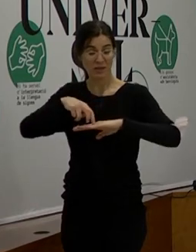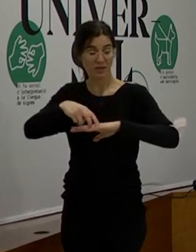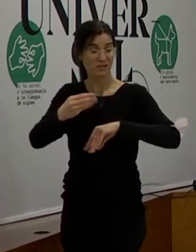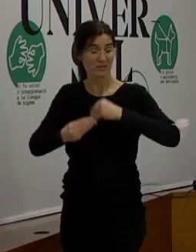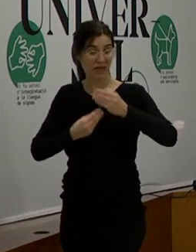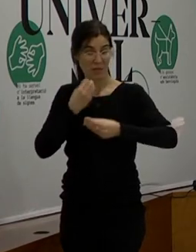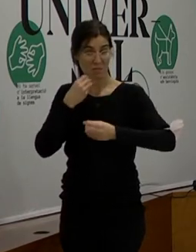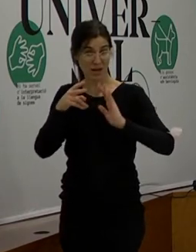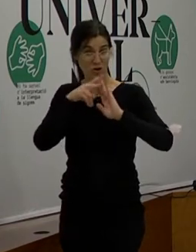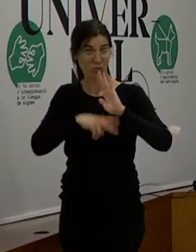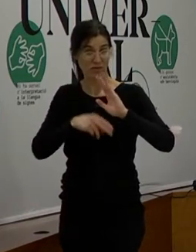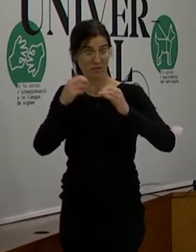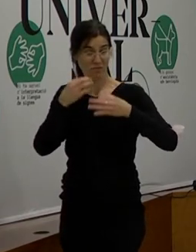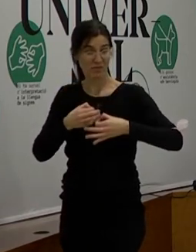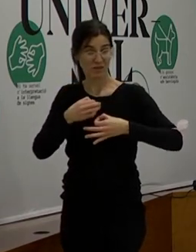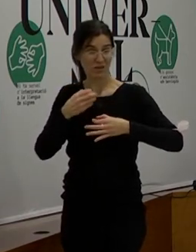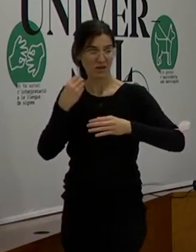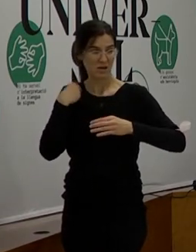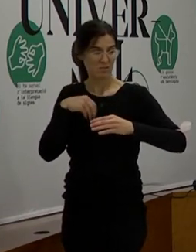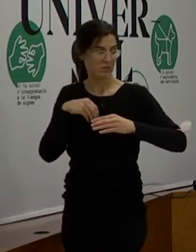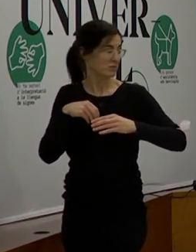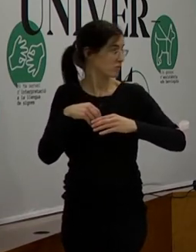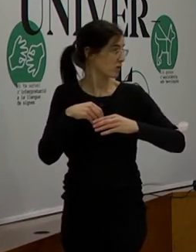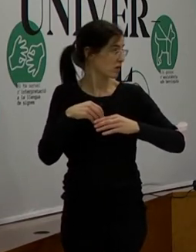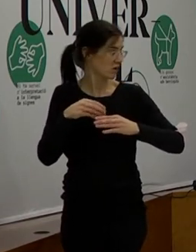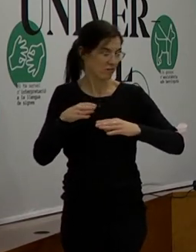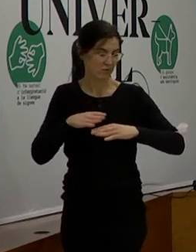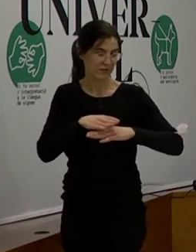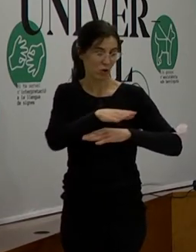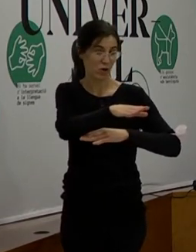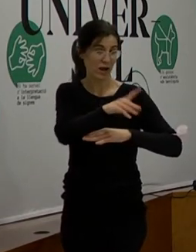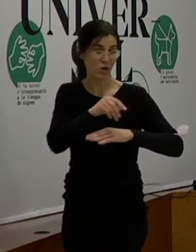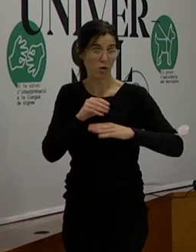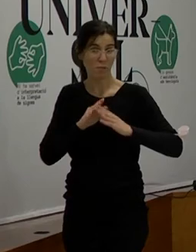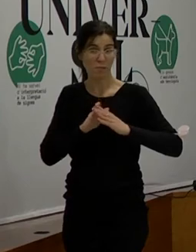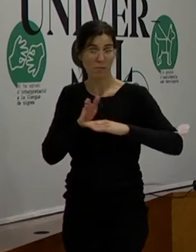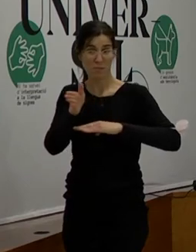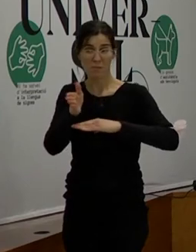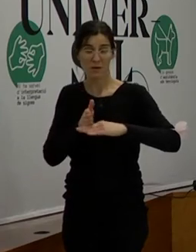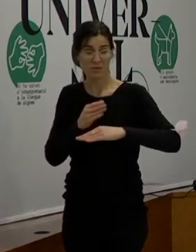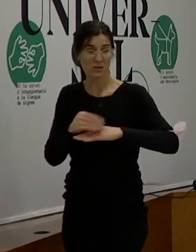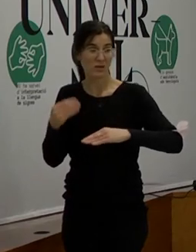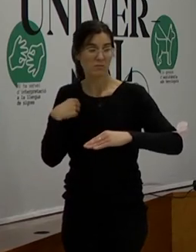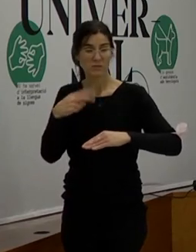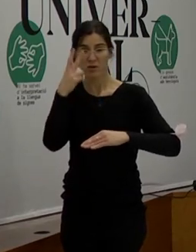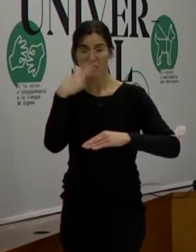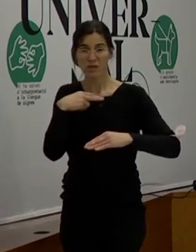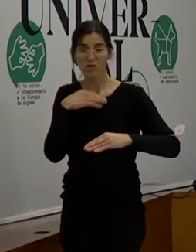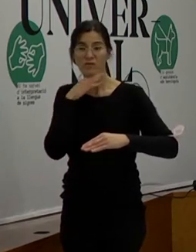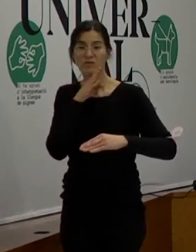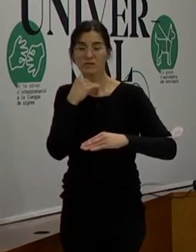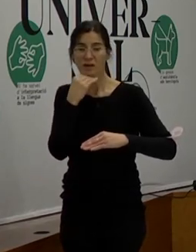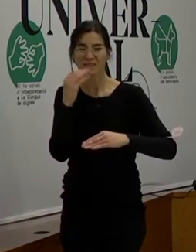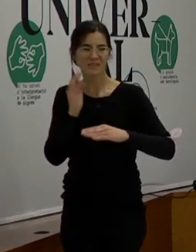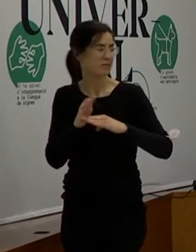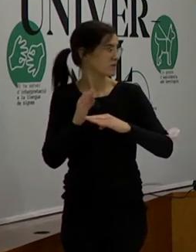com diu la normativa, perpendiculars i no en diagonal, aleshores el cec sap que sempre és perpendicular. El